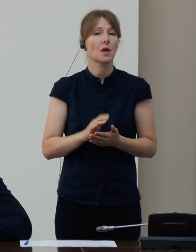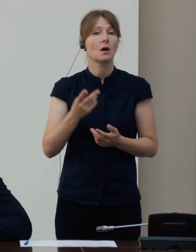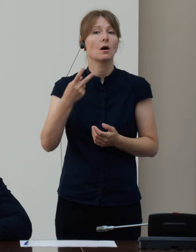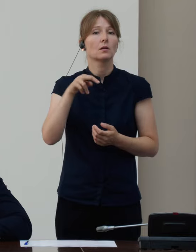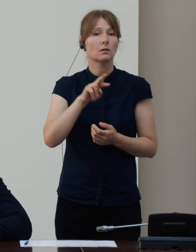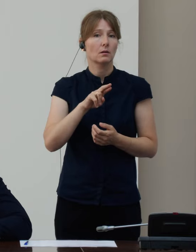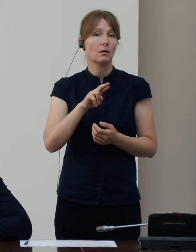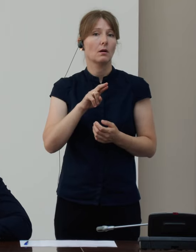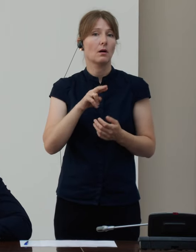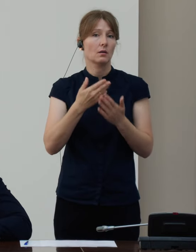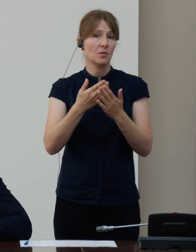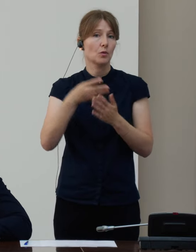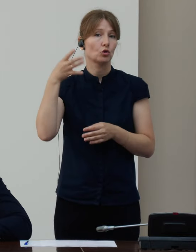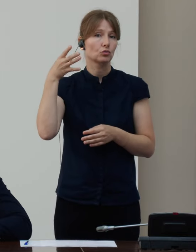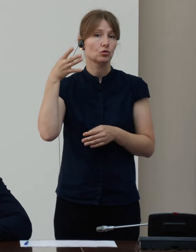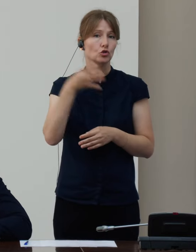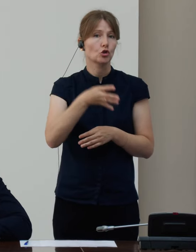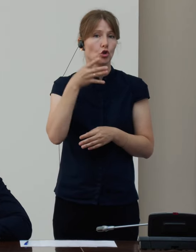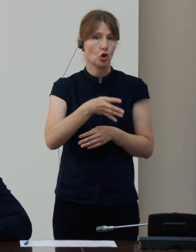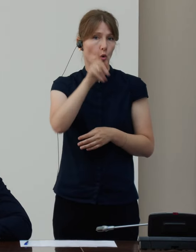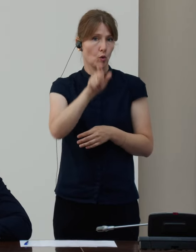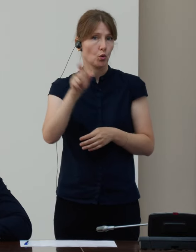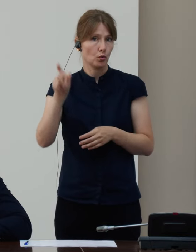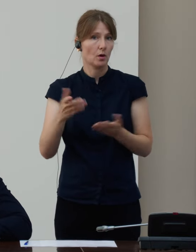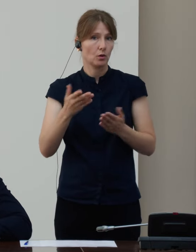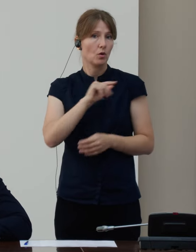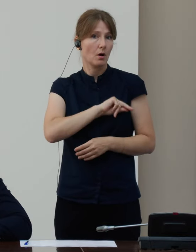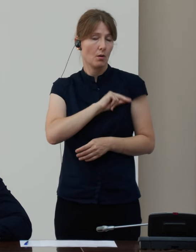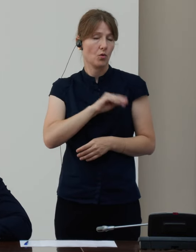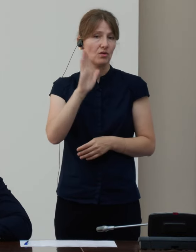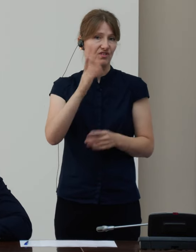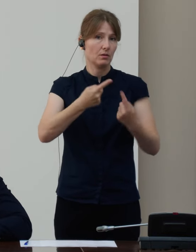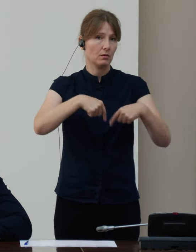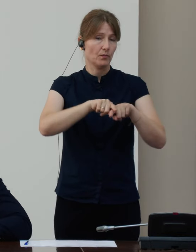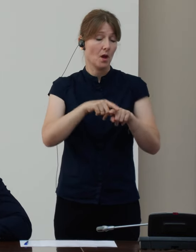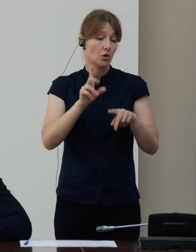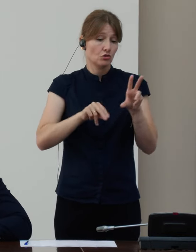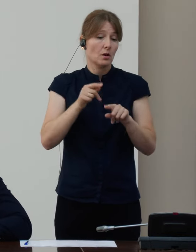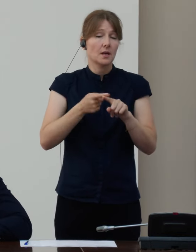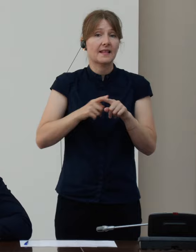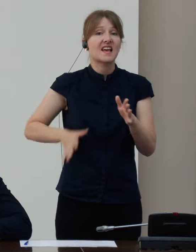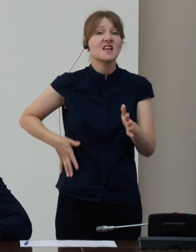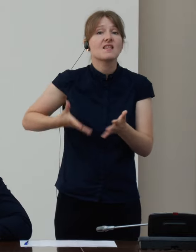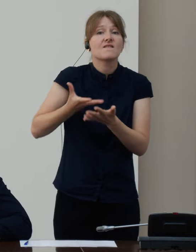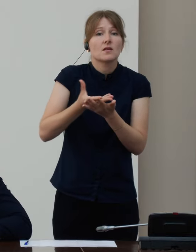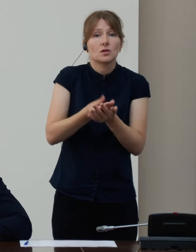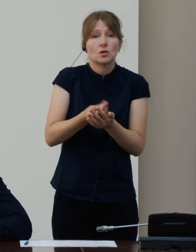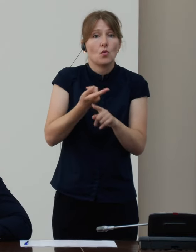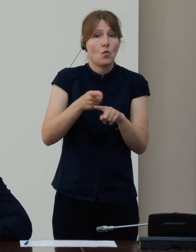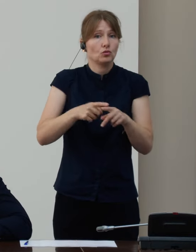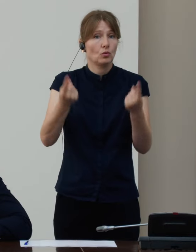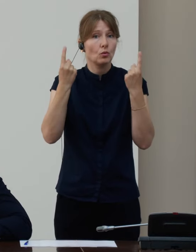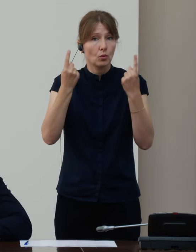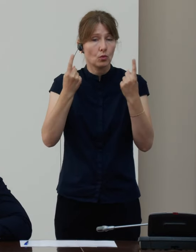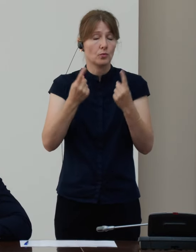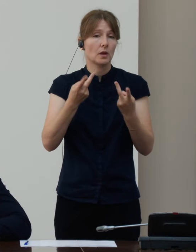pentru aproximativ 4.000 de colegi. Deci este o investiție destul de substanțială în